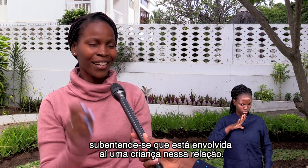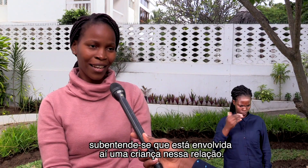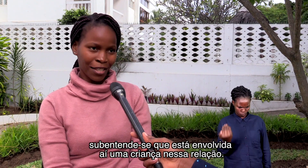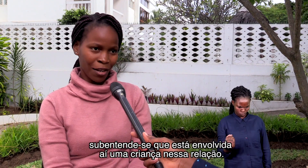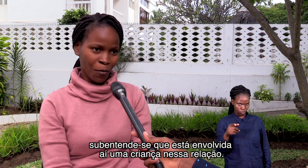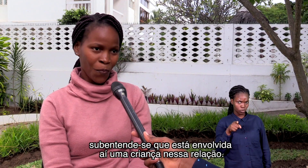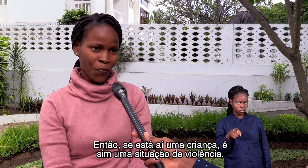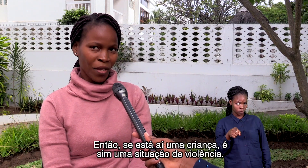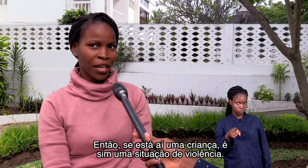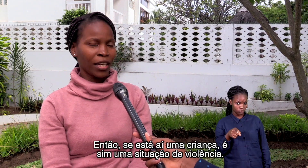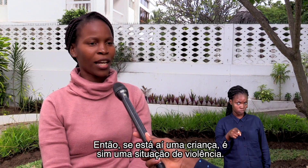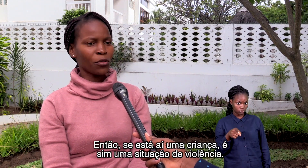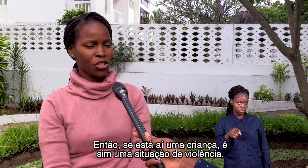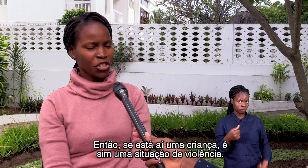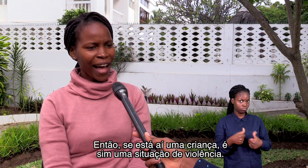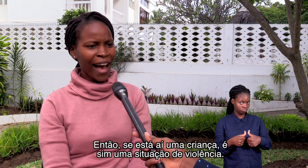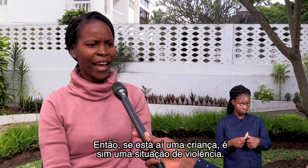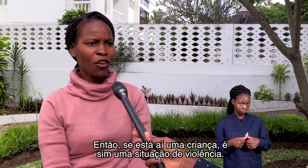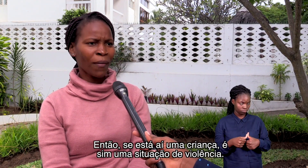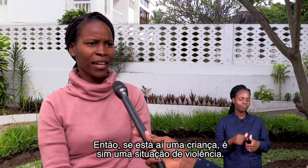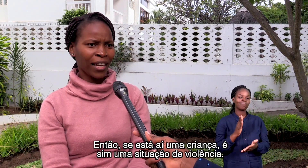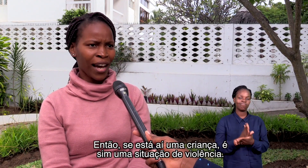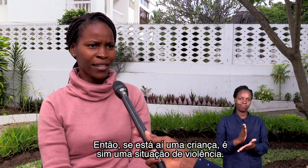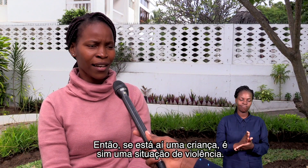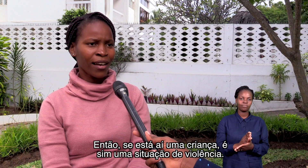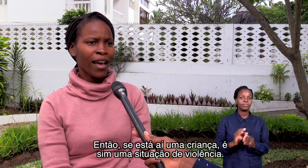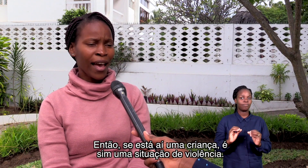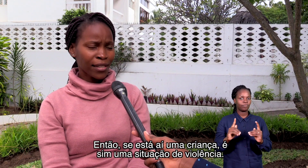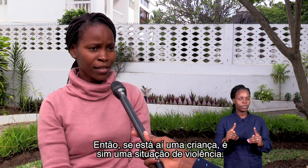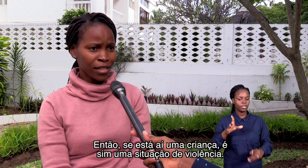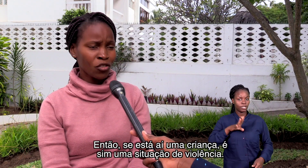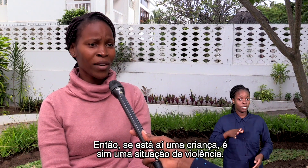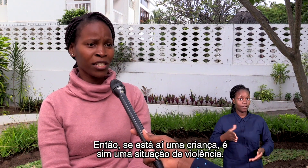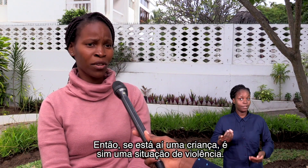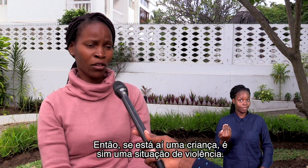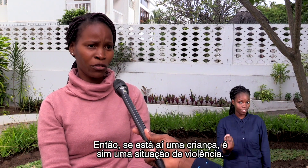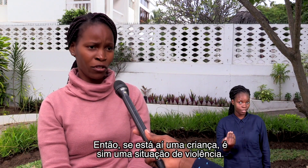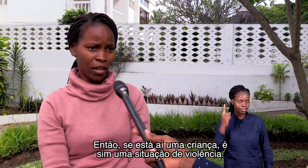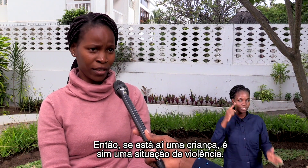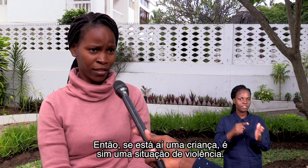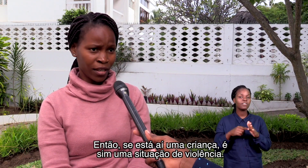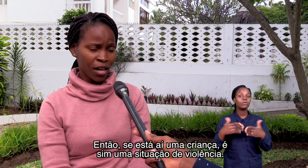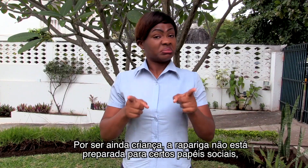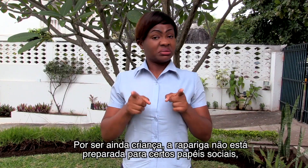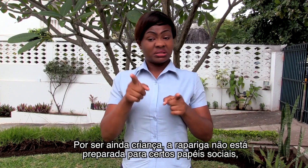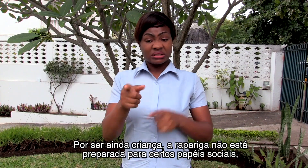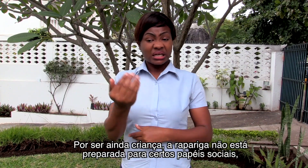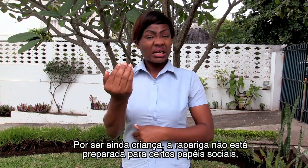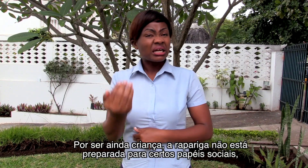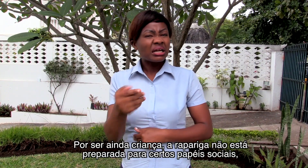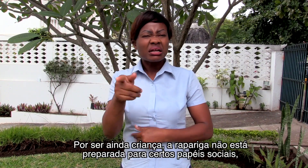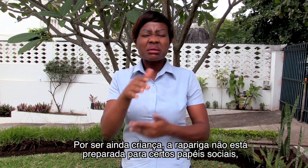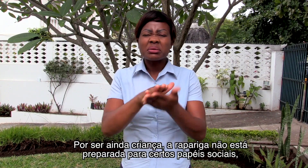nessa relação. Então, se está aí uma criança, é sim uma situação de violência. Por ser